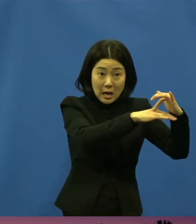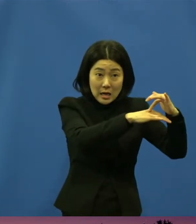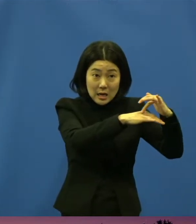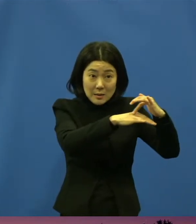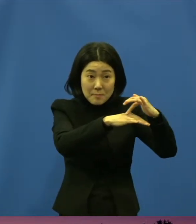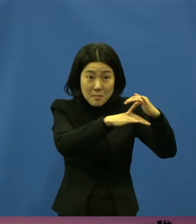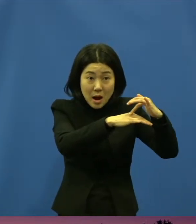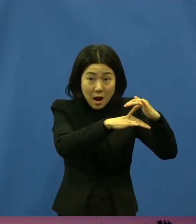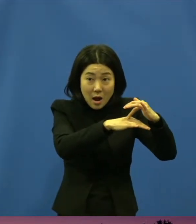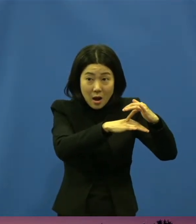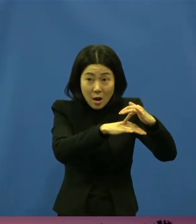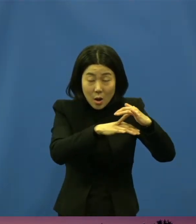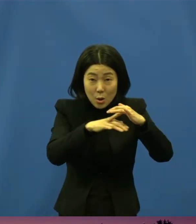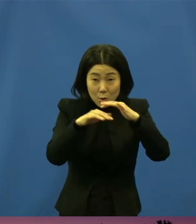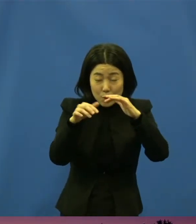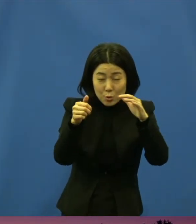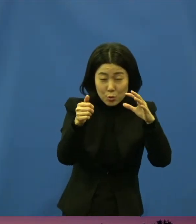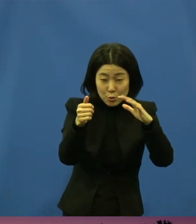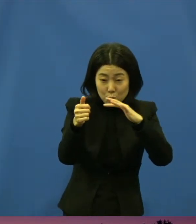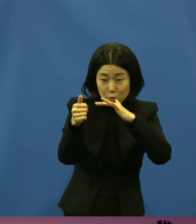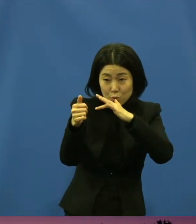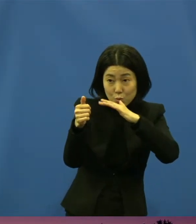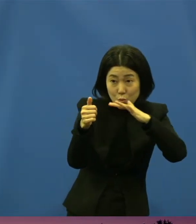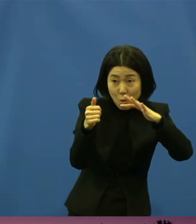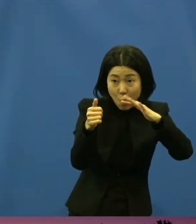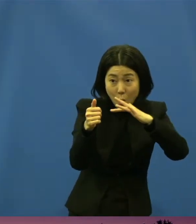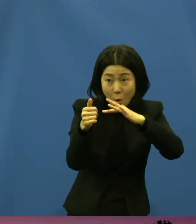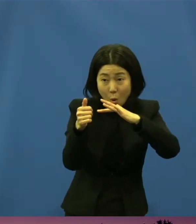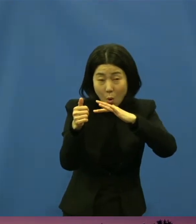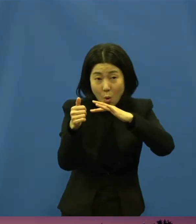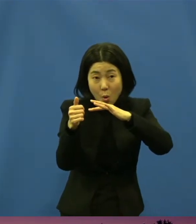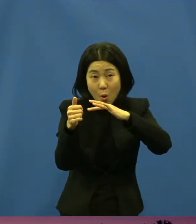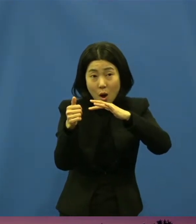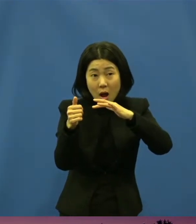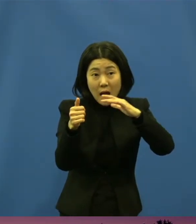제자가 돼요. 어둠의 자식이 돼요.